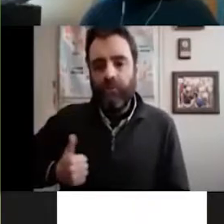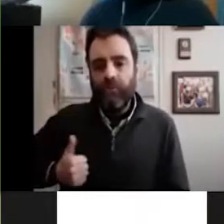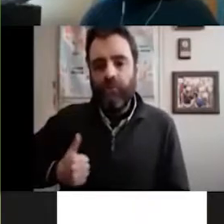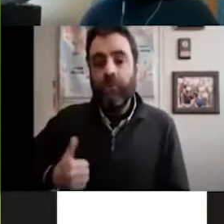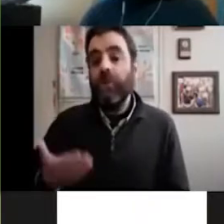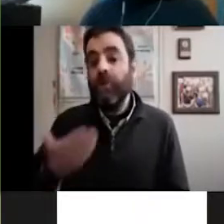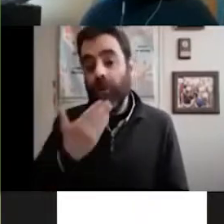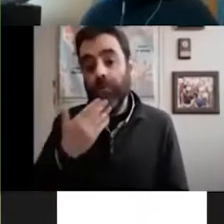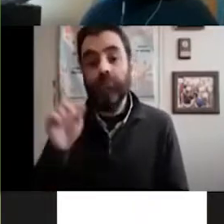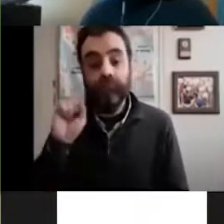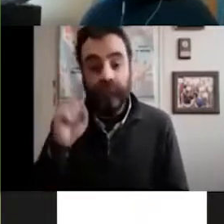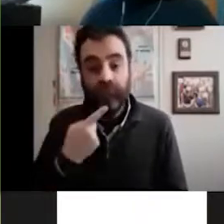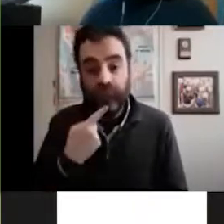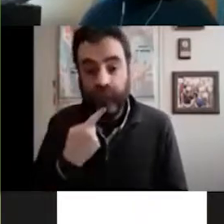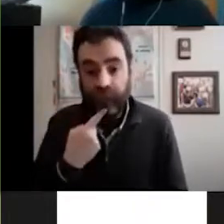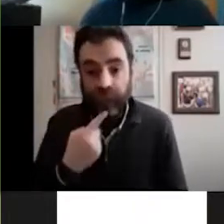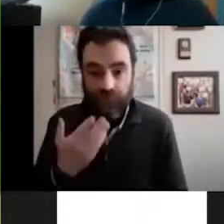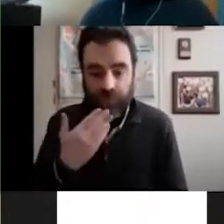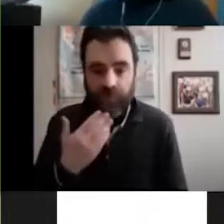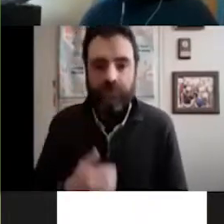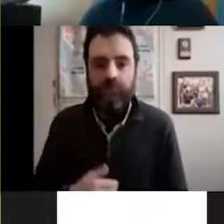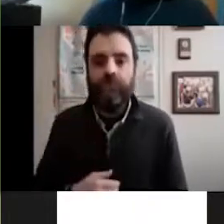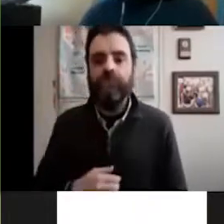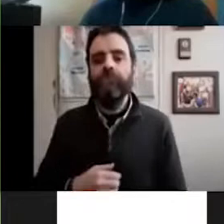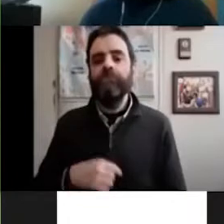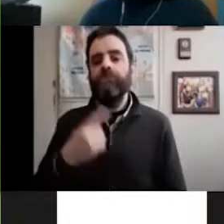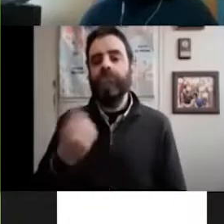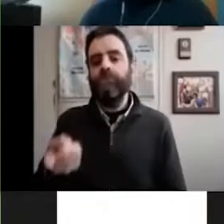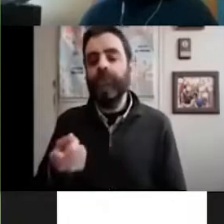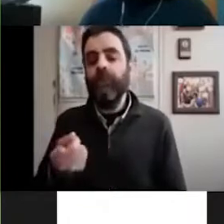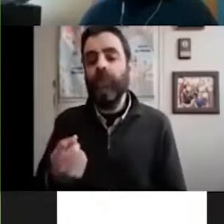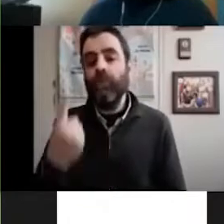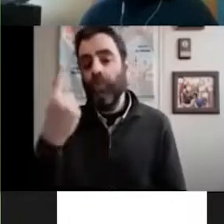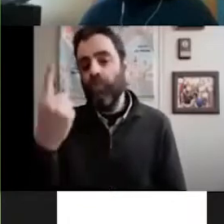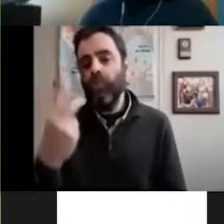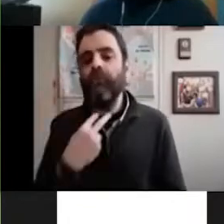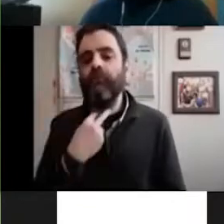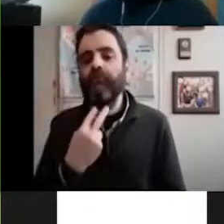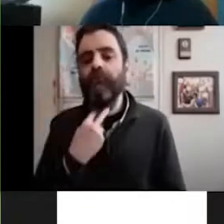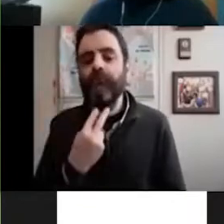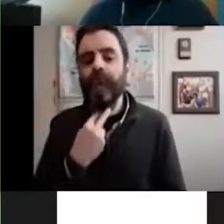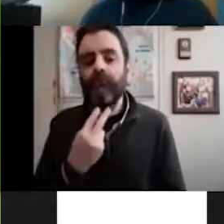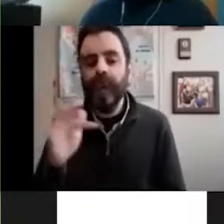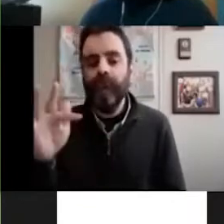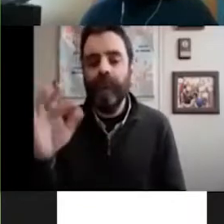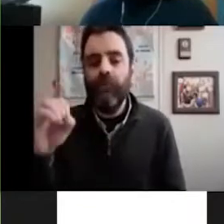Hay un inspector, también es sordo.